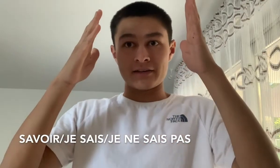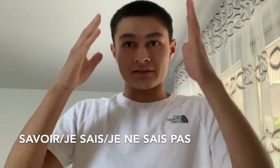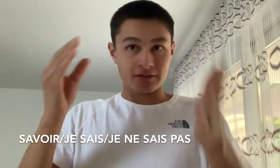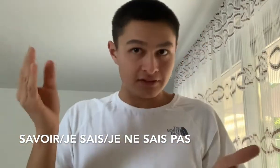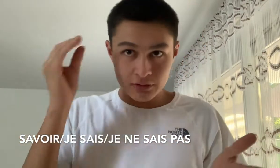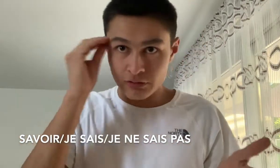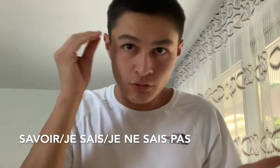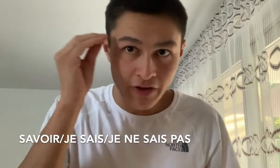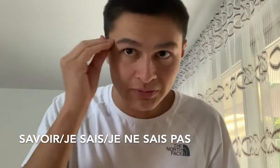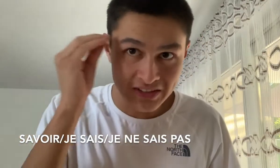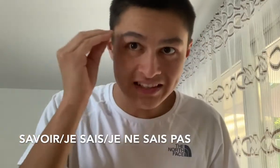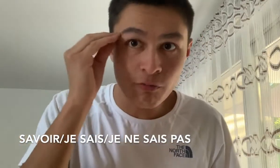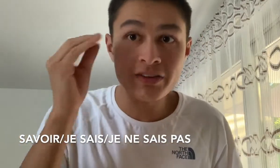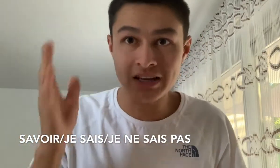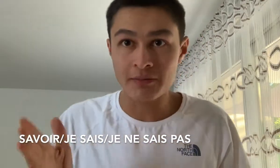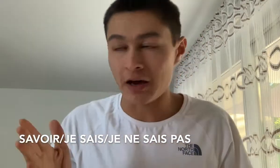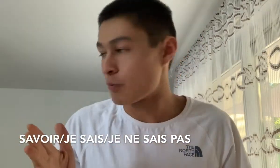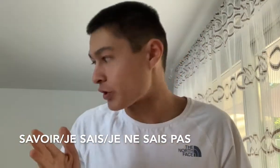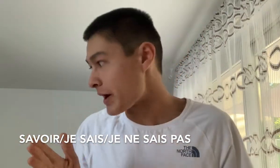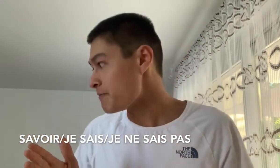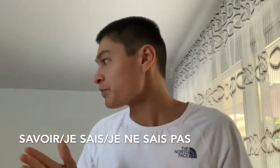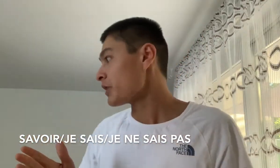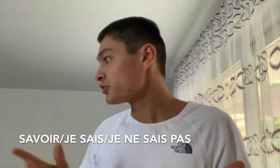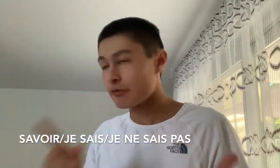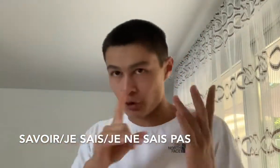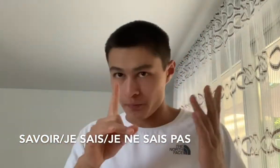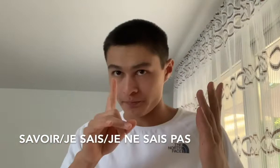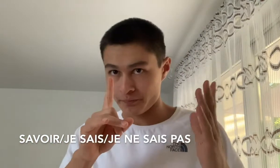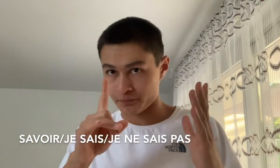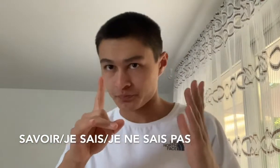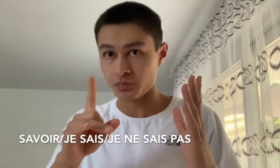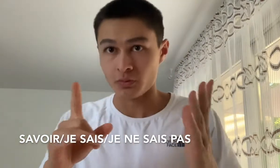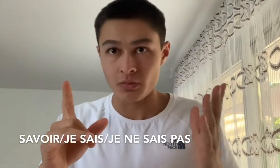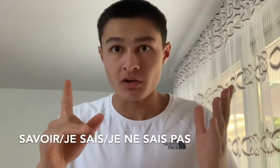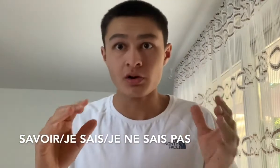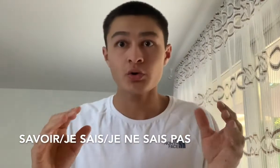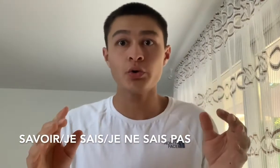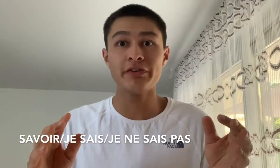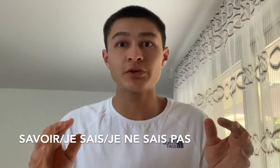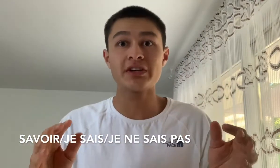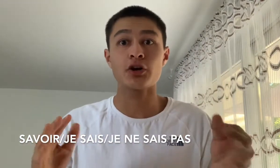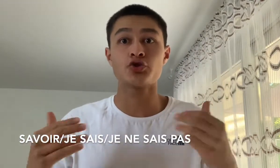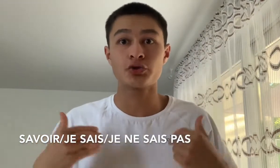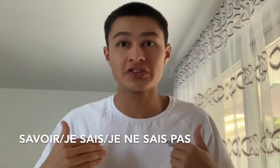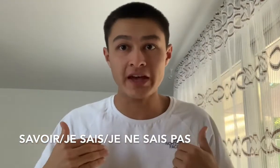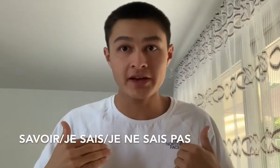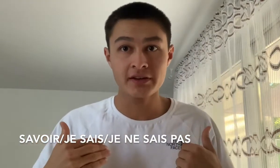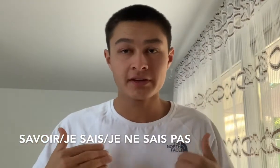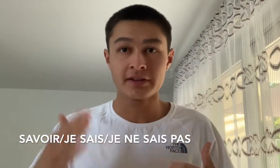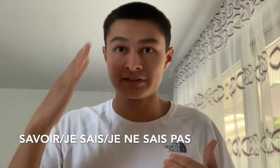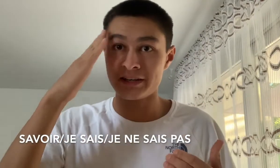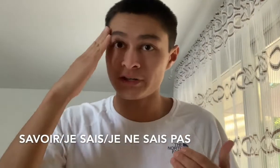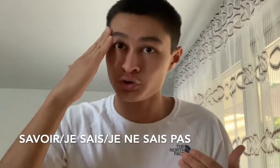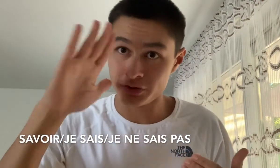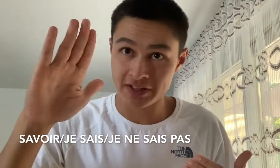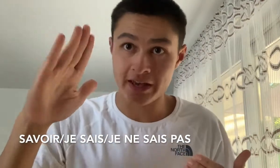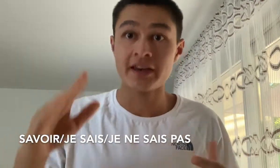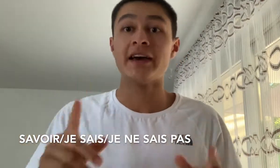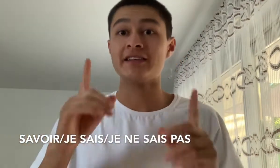le verbe c'est savoir, c'est comme ça. Ok ? Sauf que, le fait de dire je sais, c'est je sais. Et